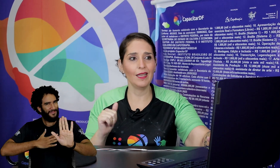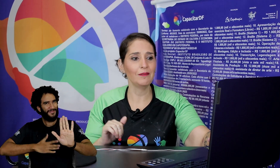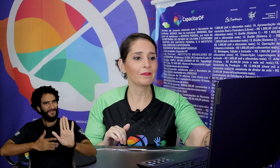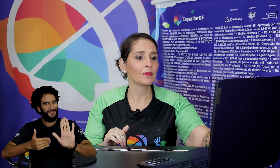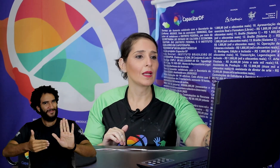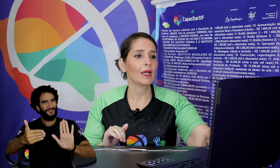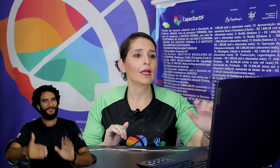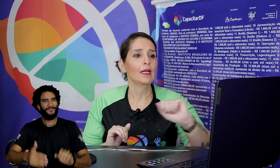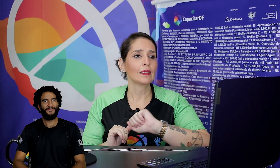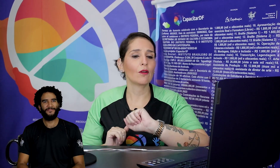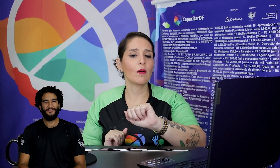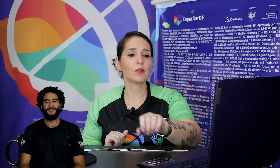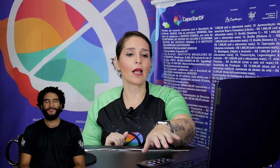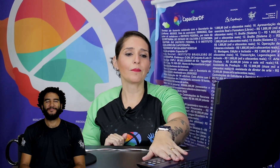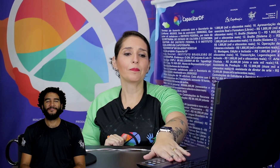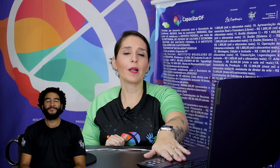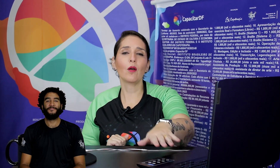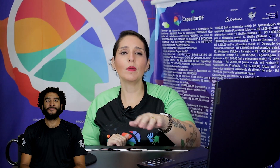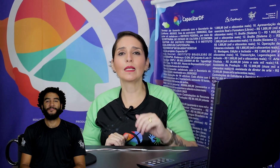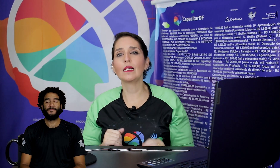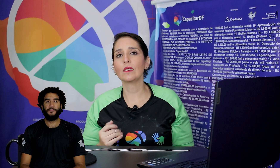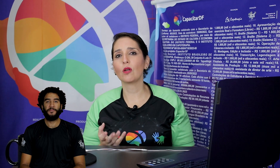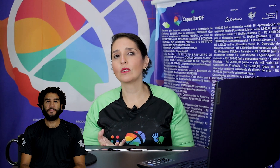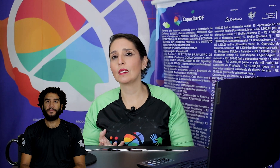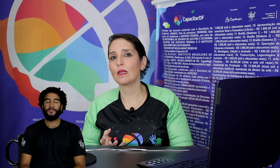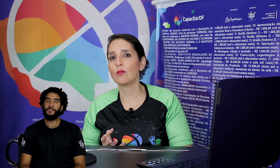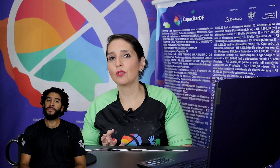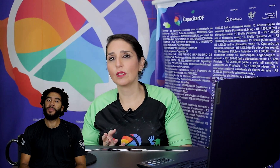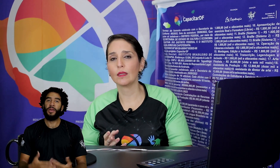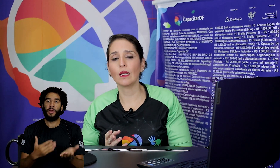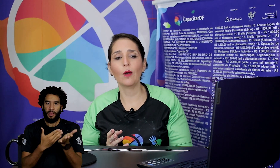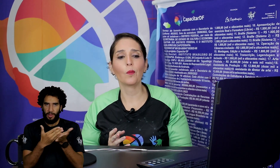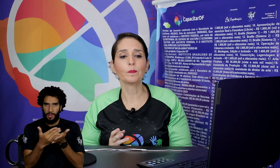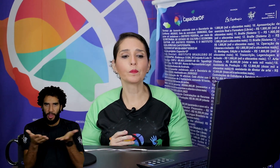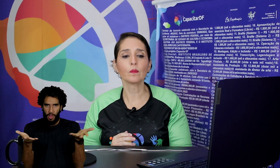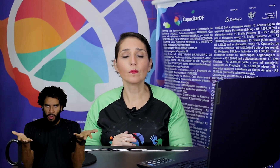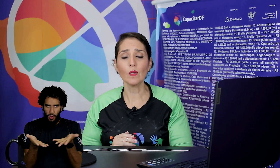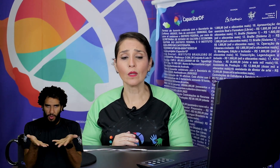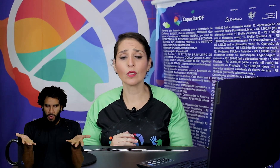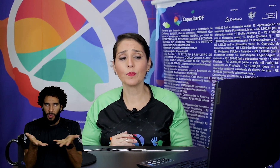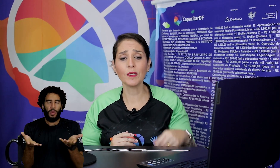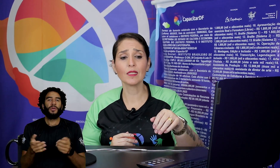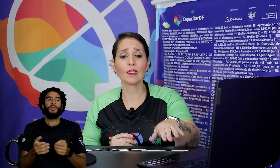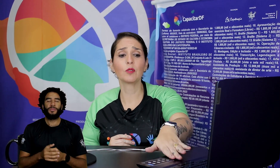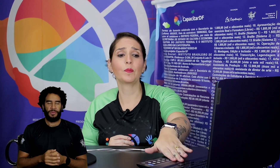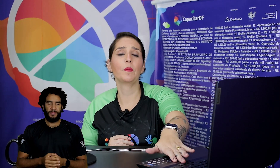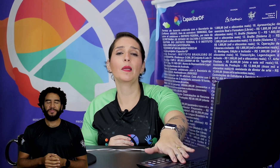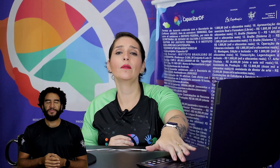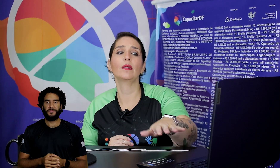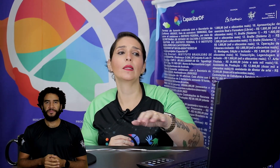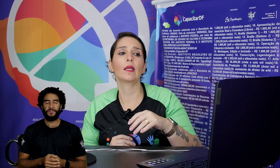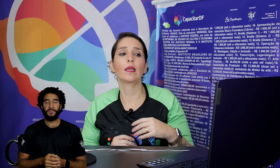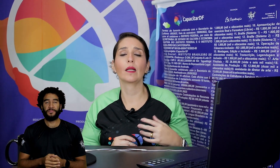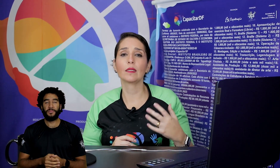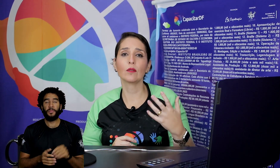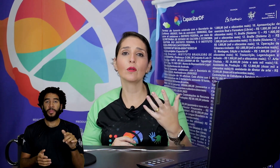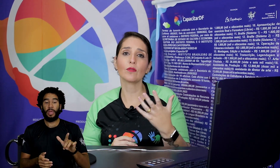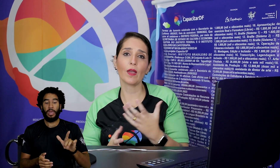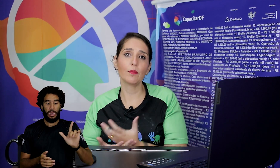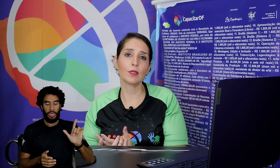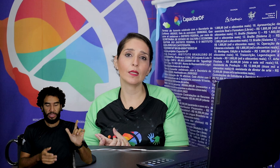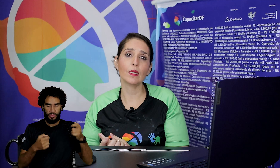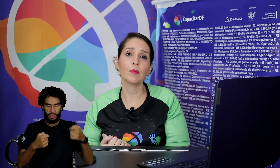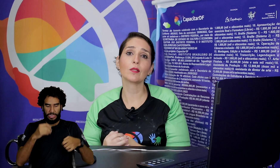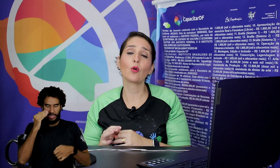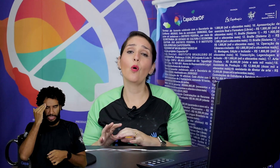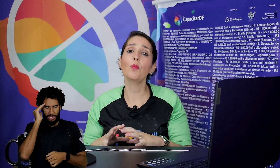ok? Então, vamos lá. Para começar esse nosso terceiro dia, então, nós precisamos primeiro entender em relação aos